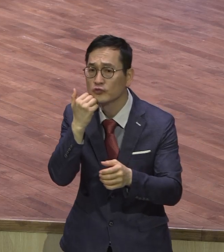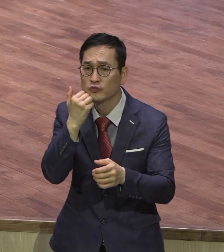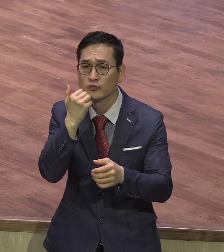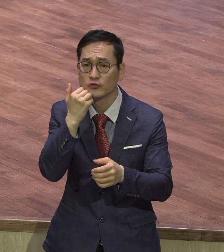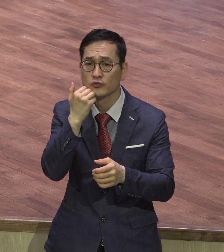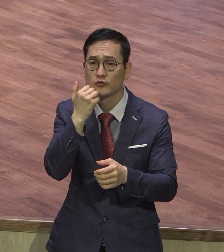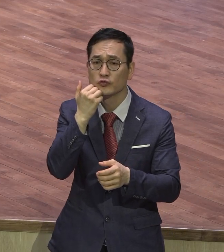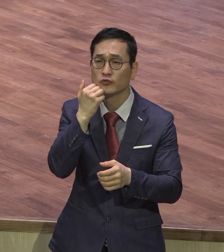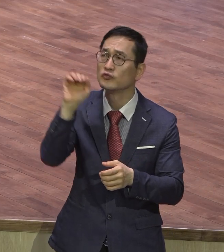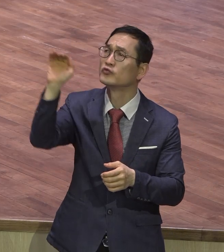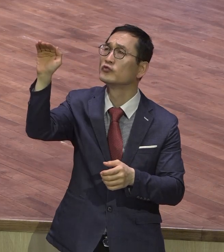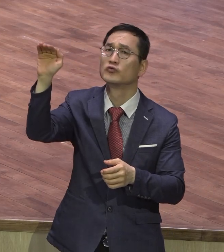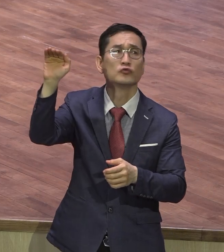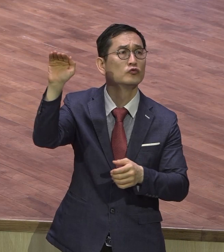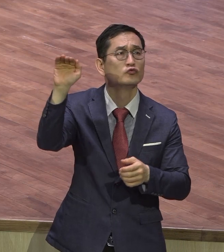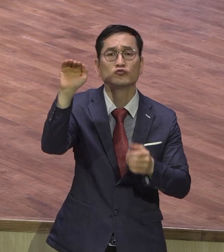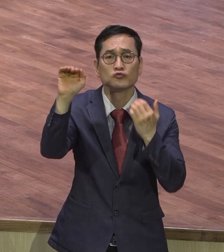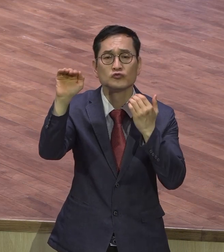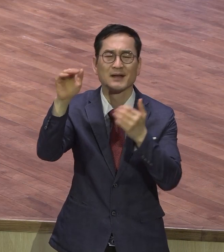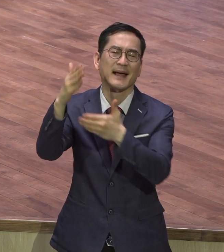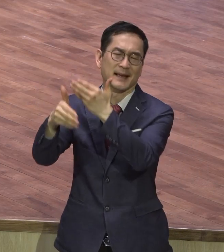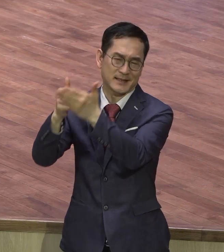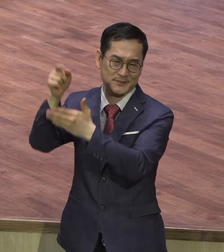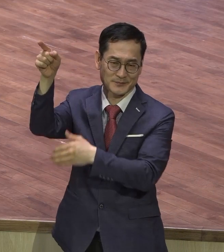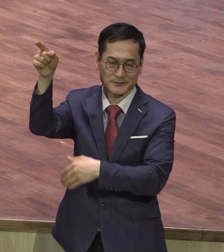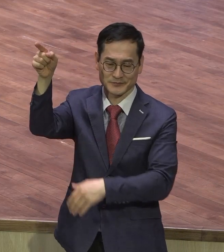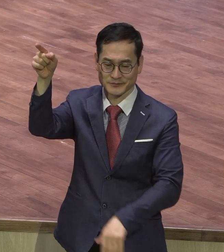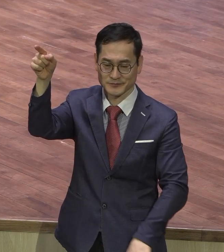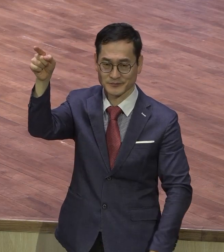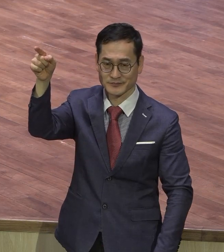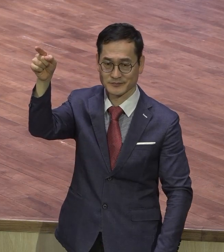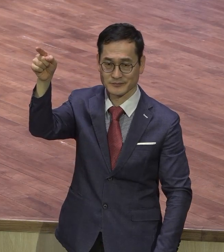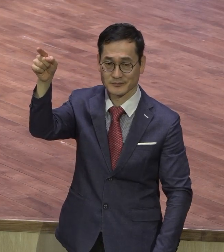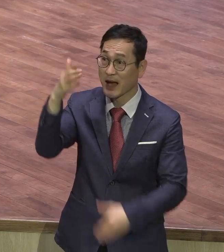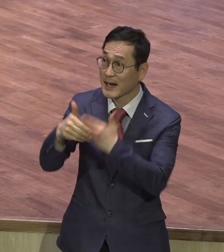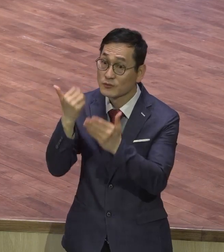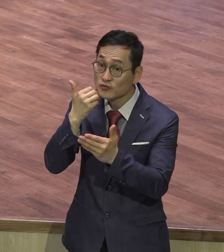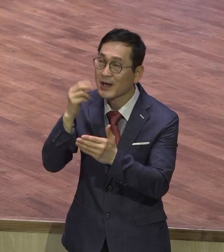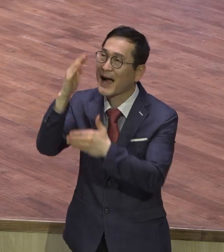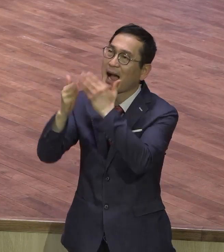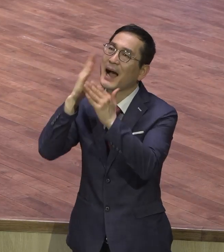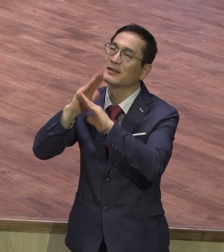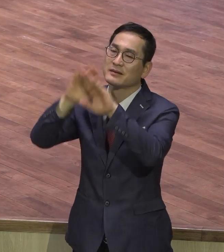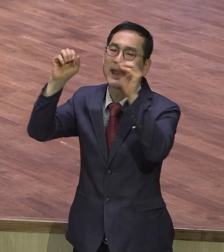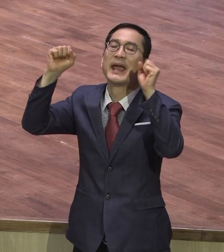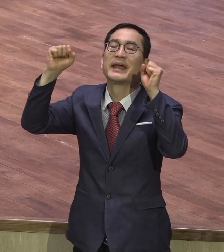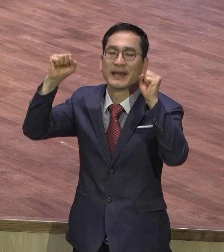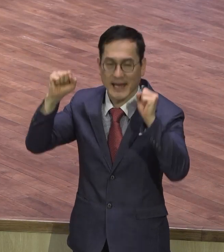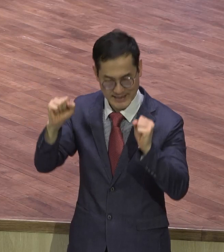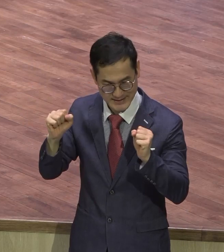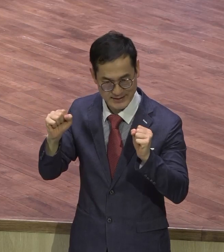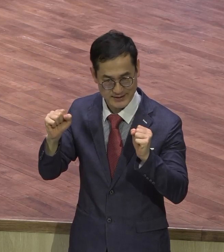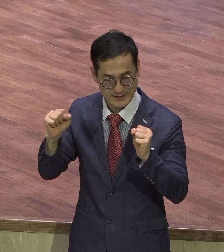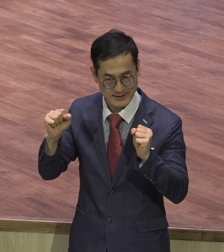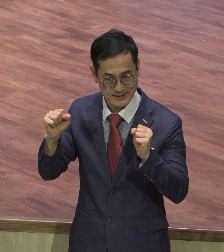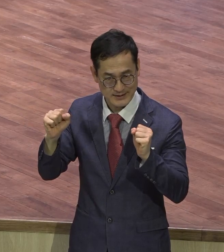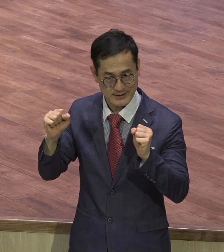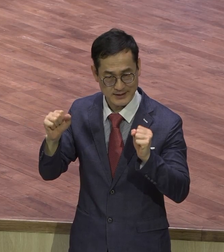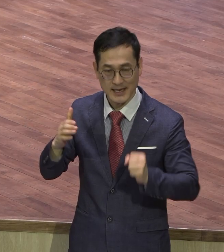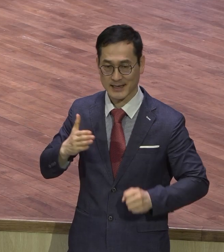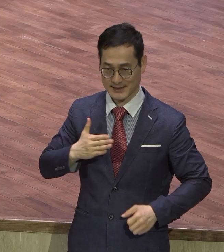특별히 기도의 대상인 유일한 하나님께서는 하늘에 계시는 분이시다. 그렇게 밝히고 있어요. 하늘에 계신 우리